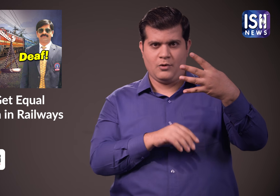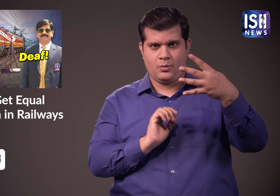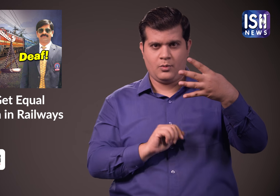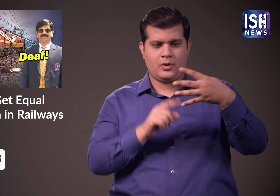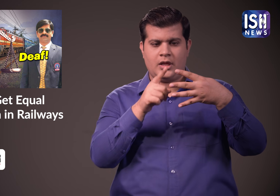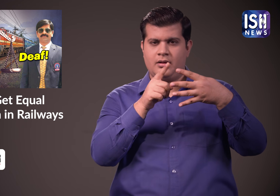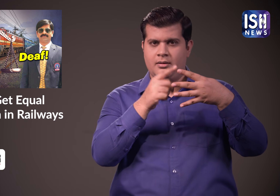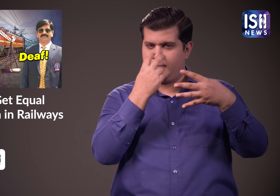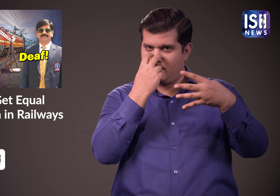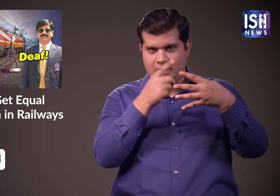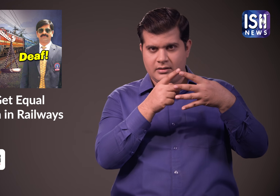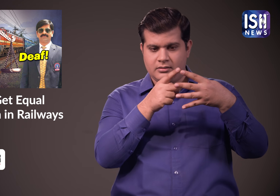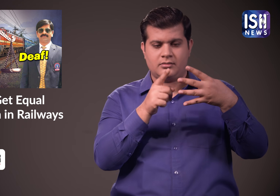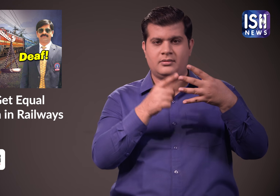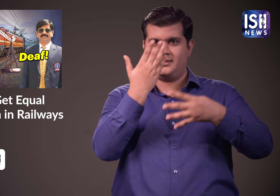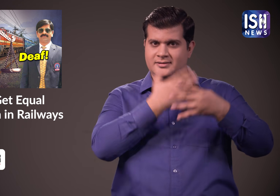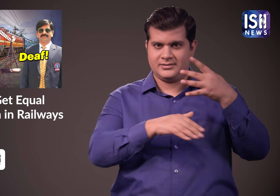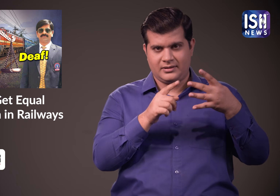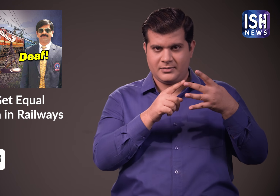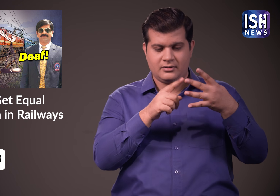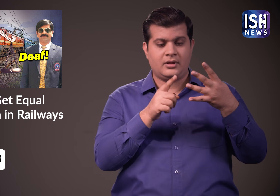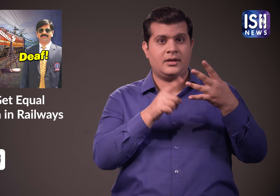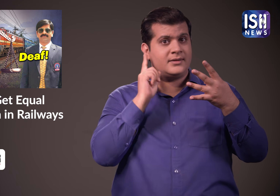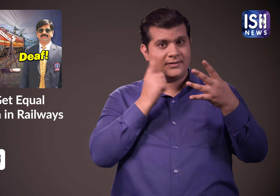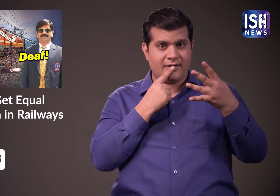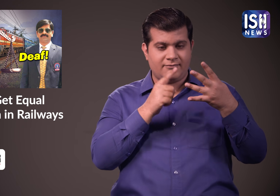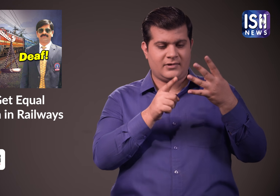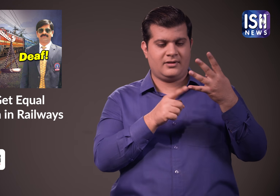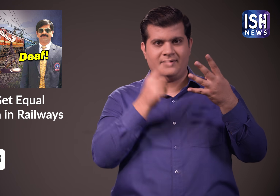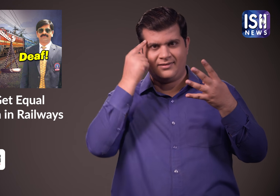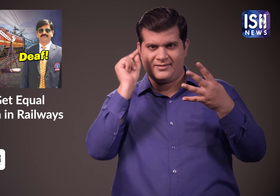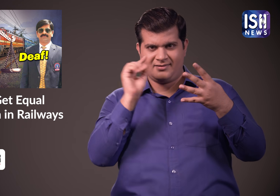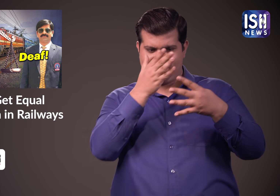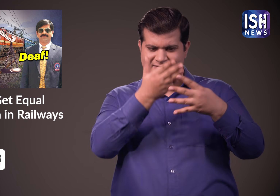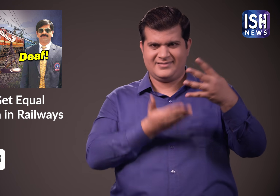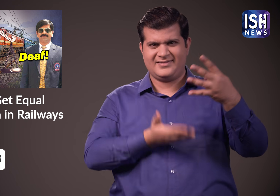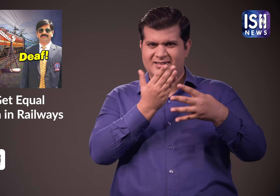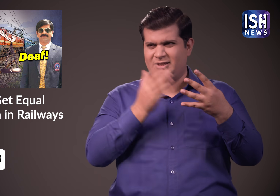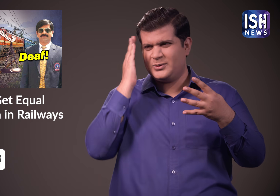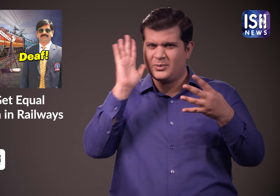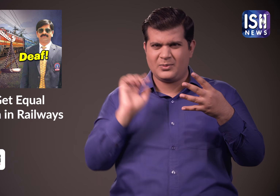विज्यूल इम्पेरमेंट, लोकोमोटर tiresability, श्रबन दिव्यांगता और बौतिक दिव्यांगता चार प्रमुख दिव्यांगता आये